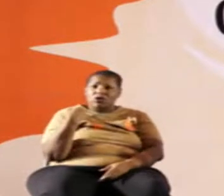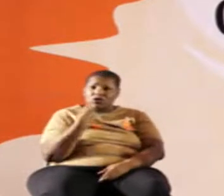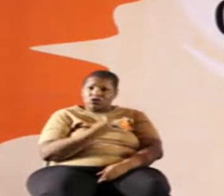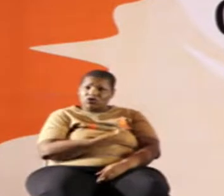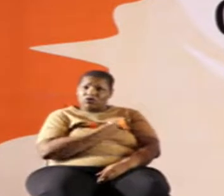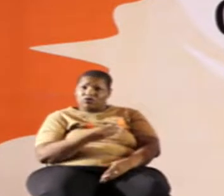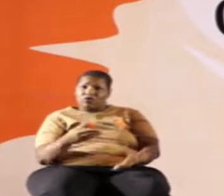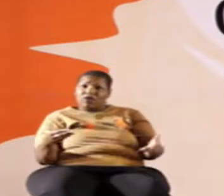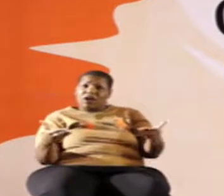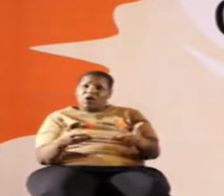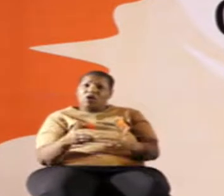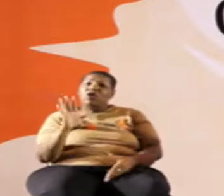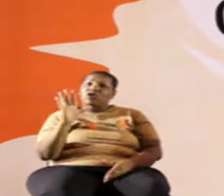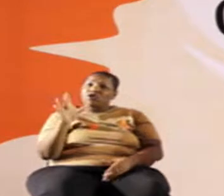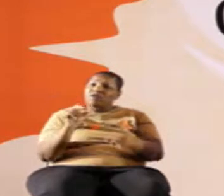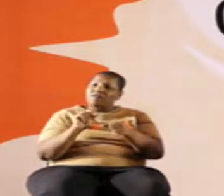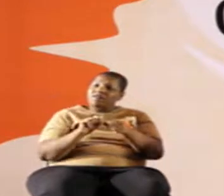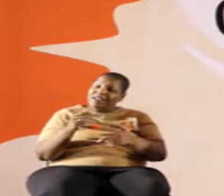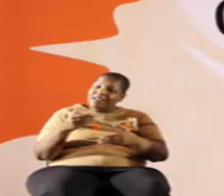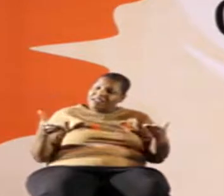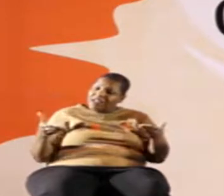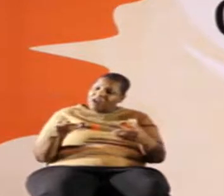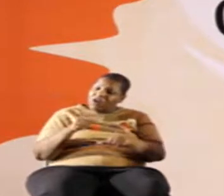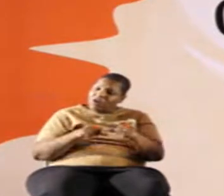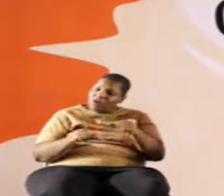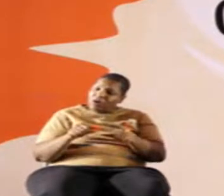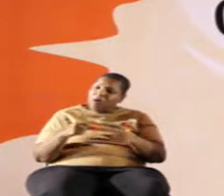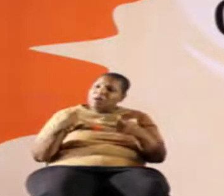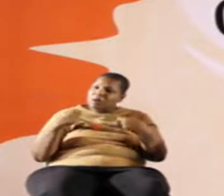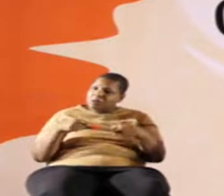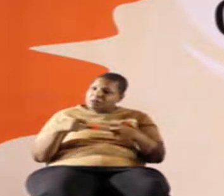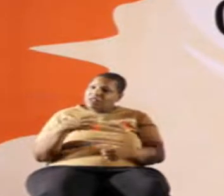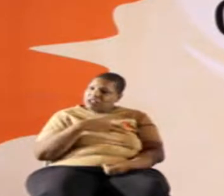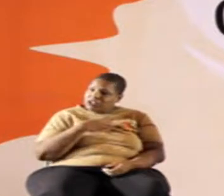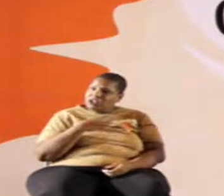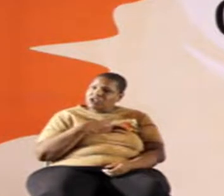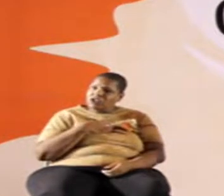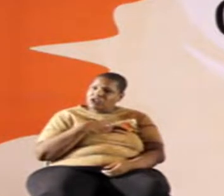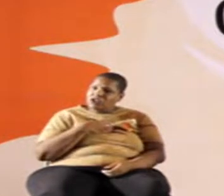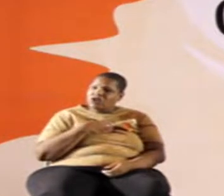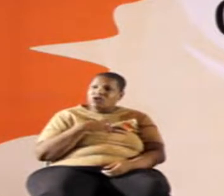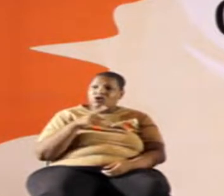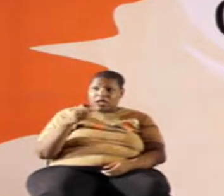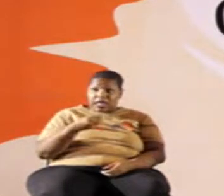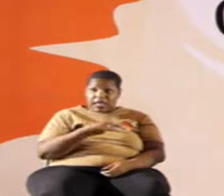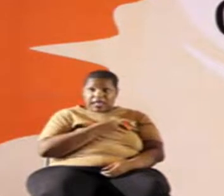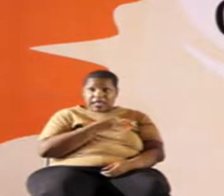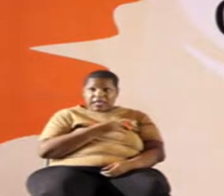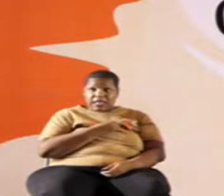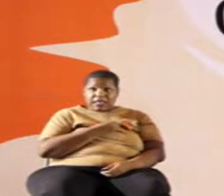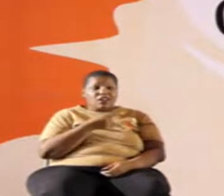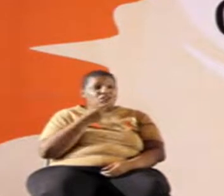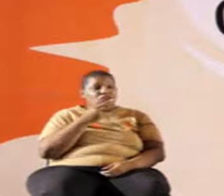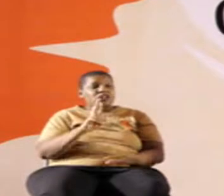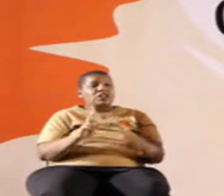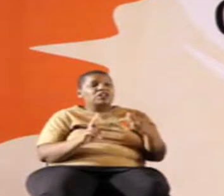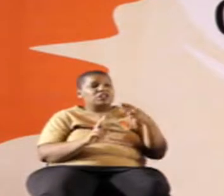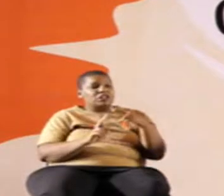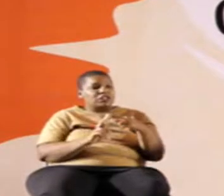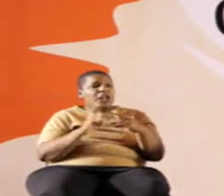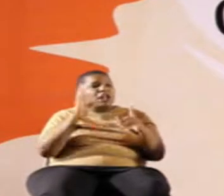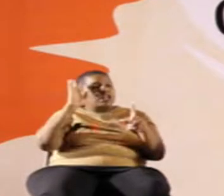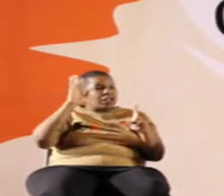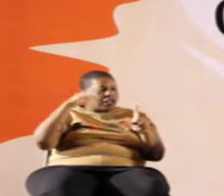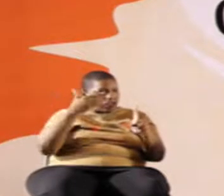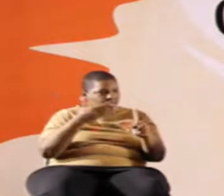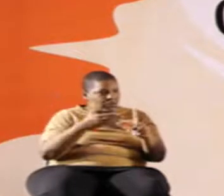agora, é o que a gente faz dele agora. Porque ele precisa fazer sentido para quem existe, fazendo referência e reverência